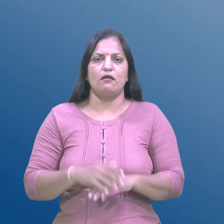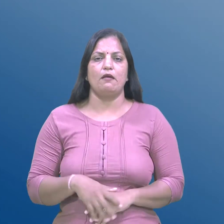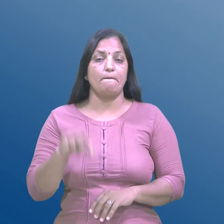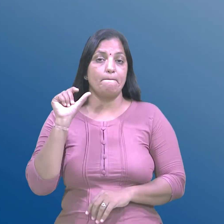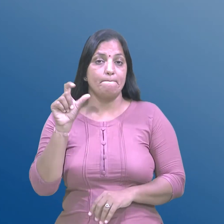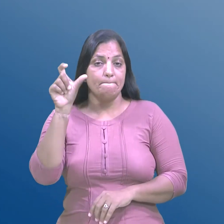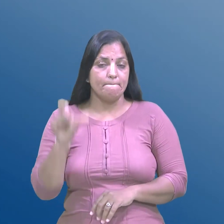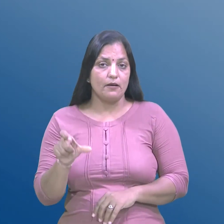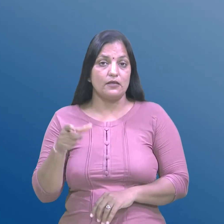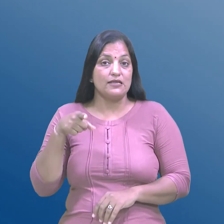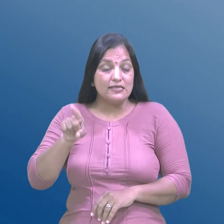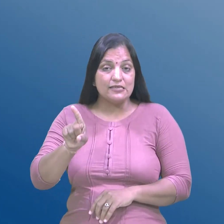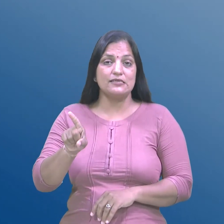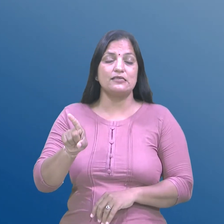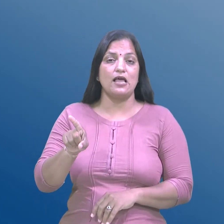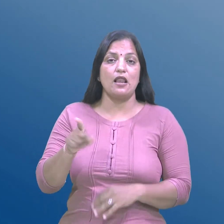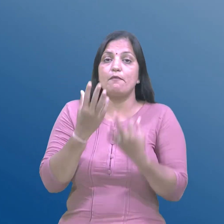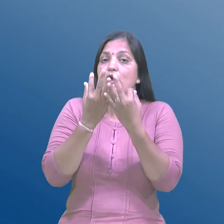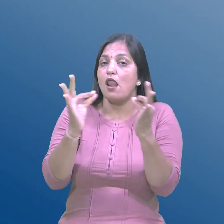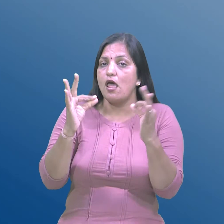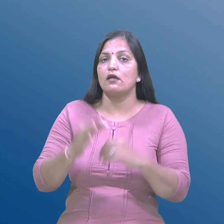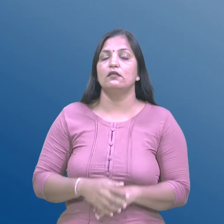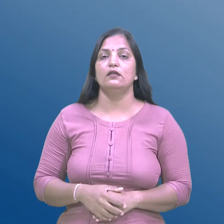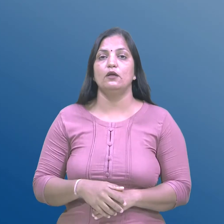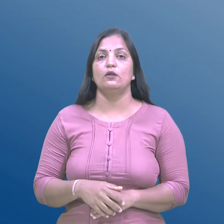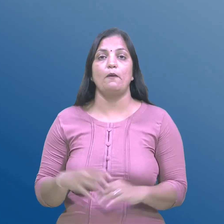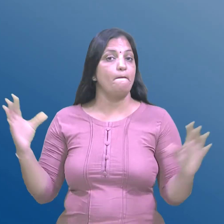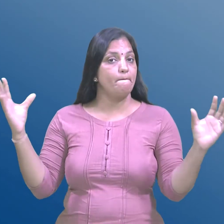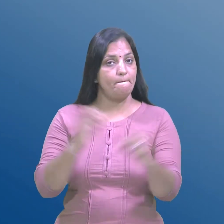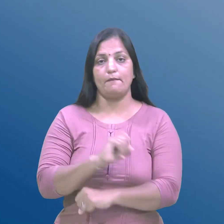વ્યક્તિગત સ્વતંત્રતાથી વંચિત રાખવામાં આવશે નહીં.